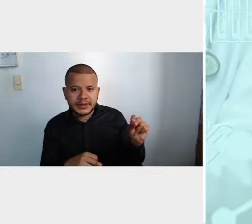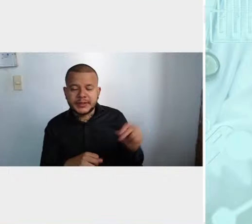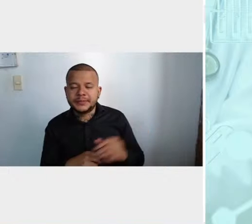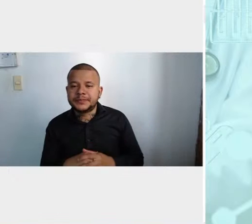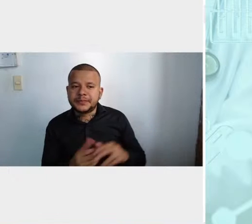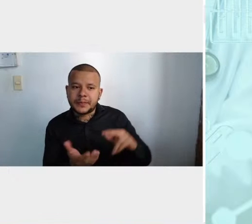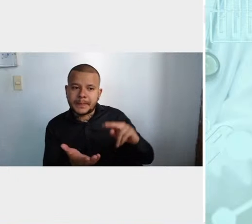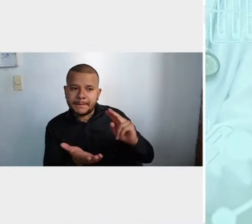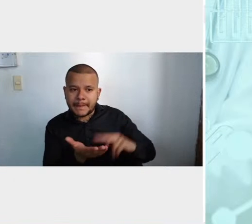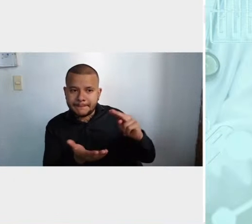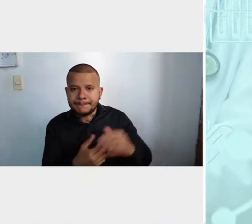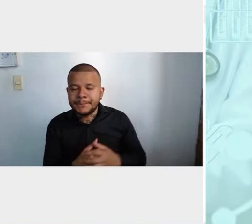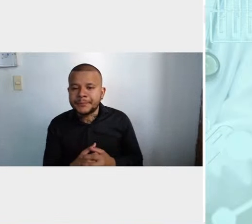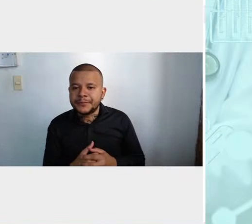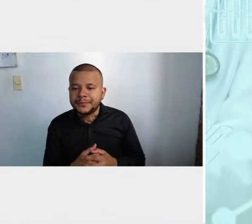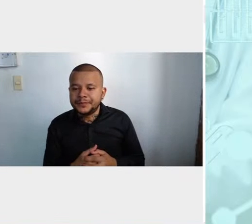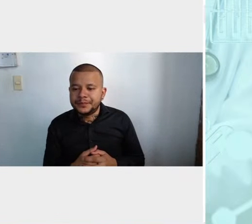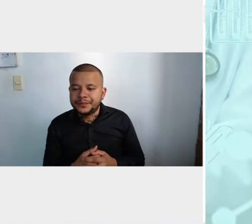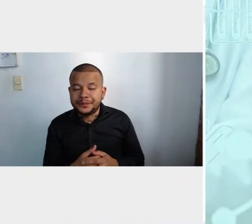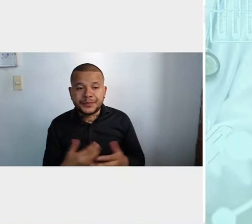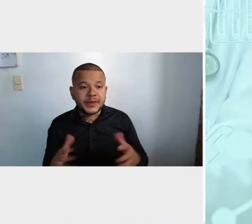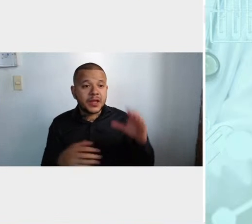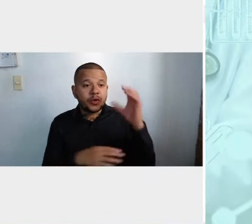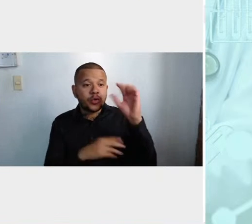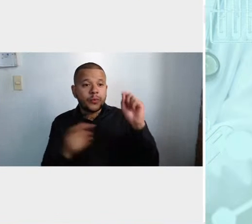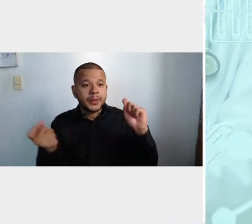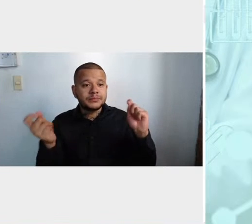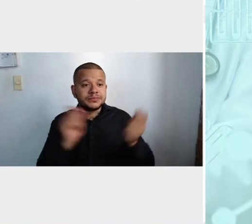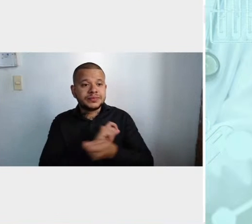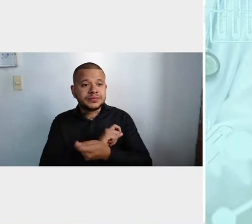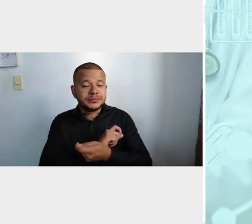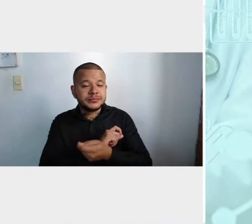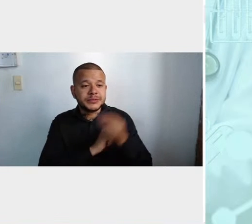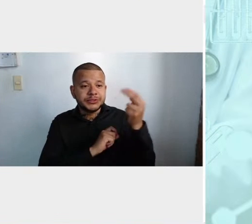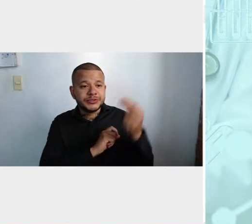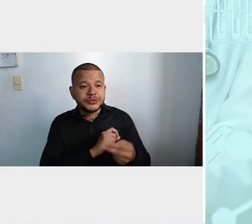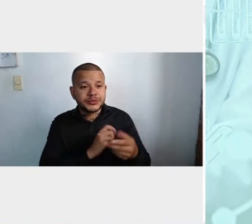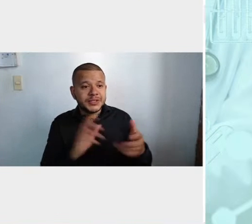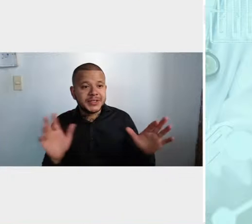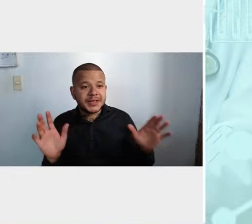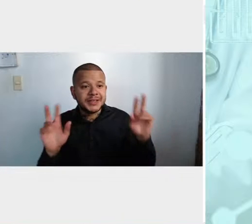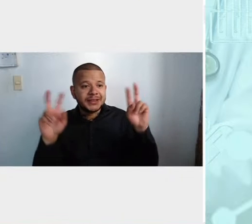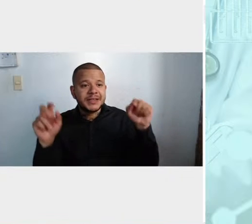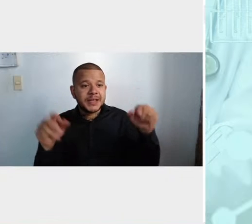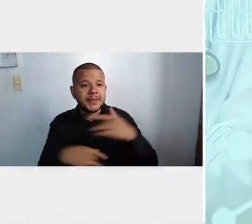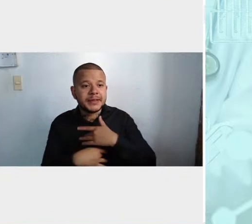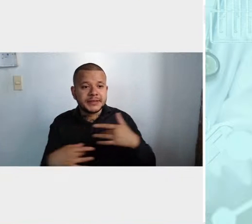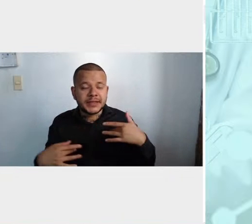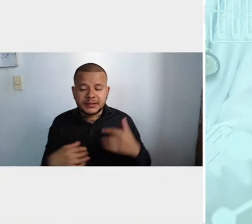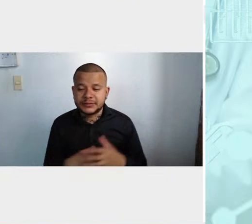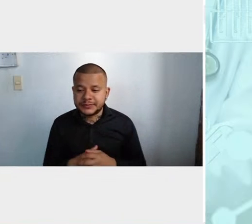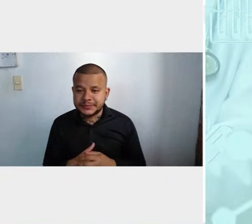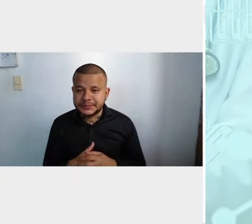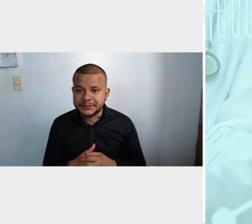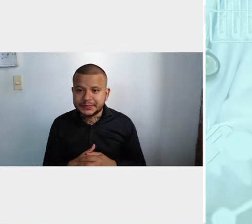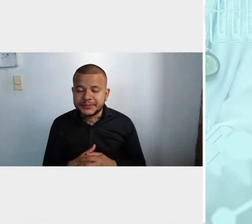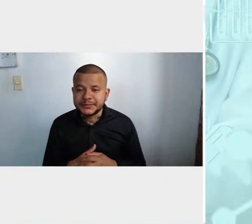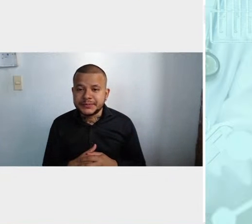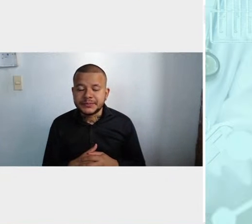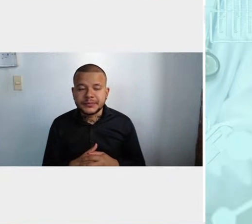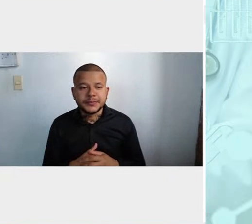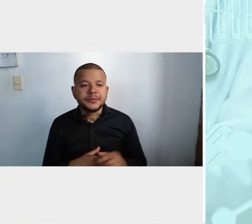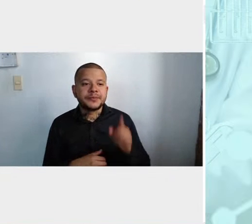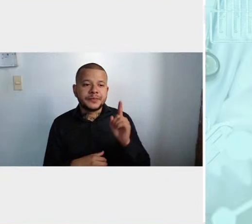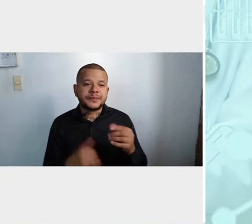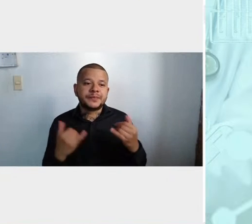hemos cambiado la historia de nuestro país en este tema de salud. ¿Por qué? Porque hasta ahora estamos en este segundo